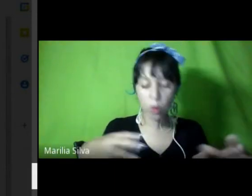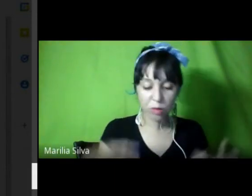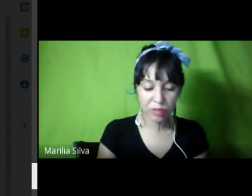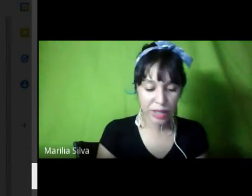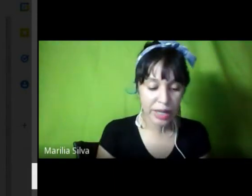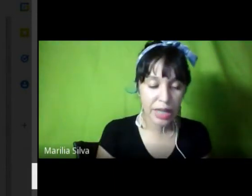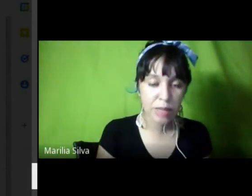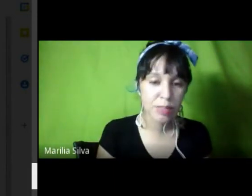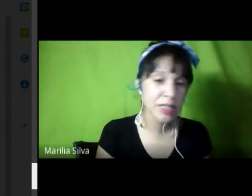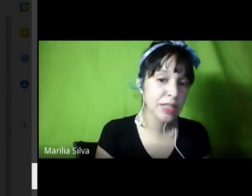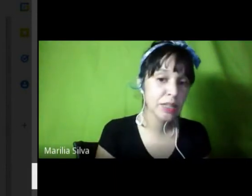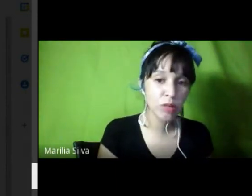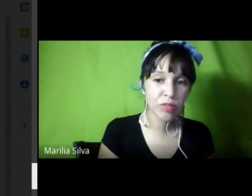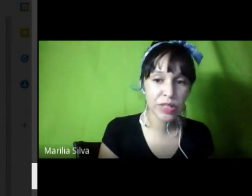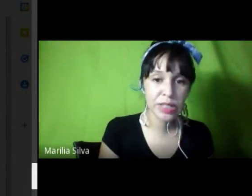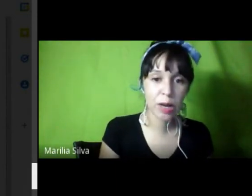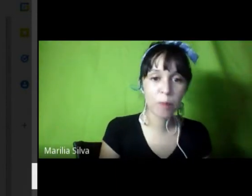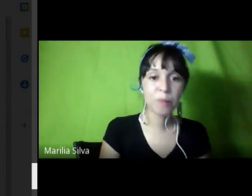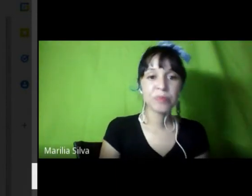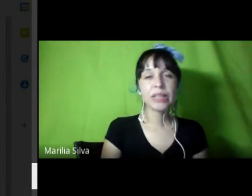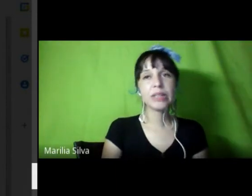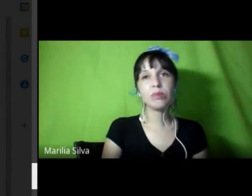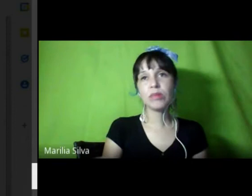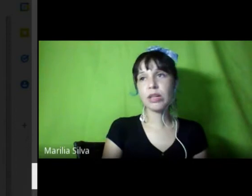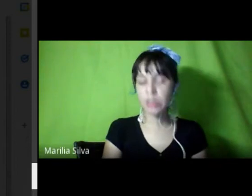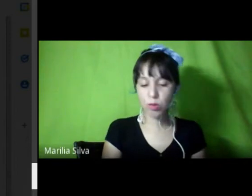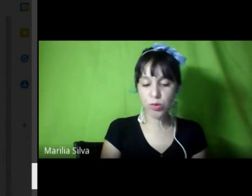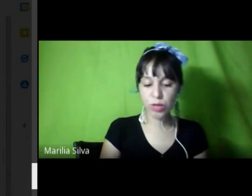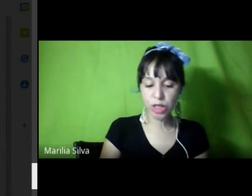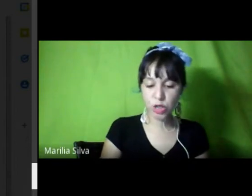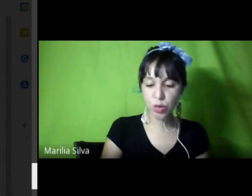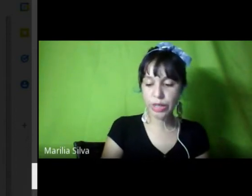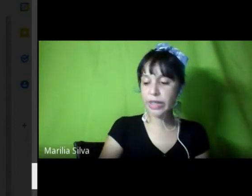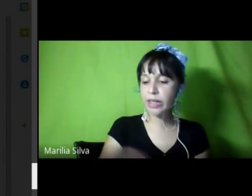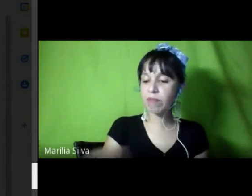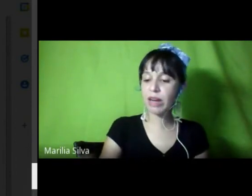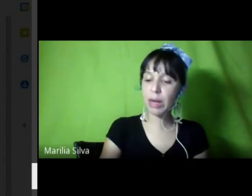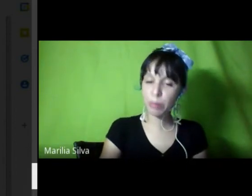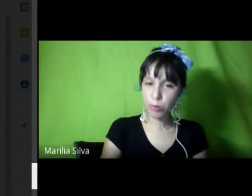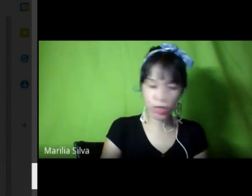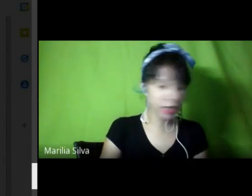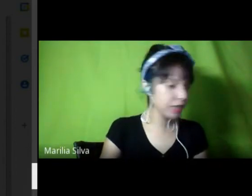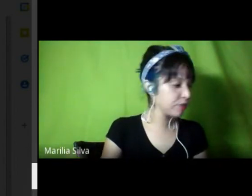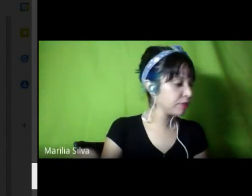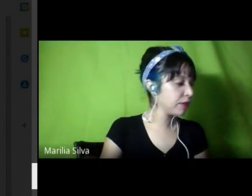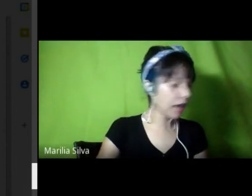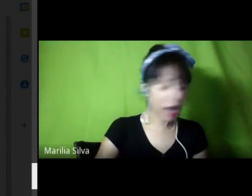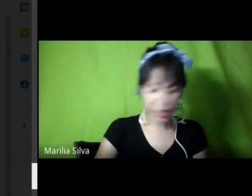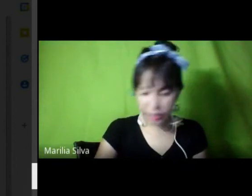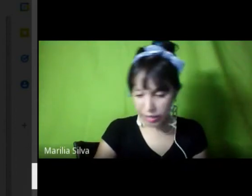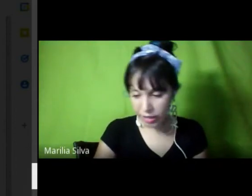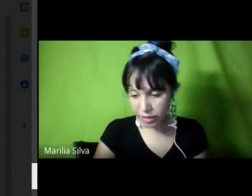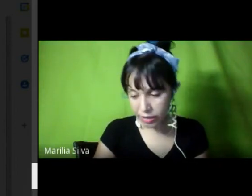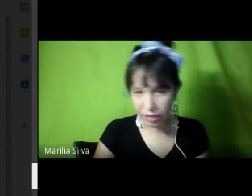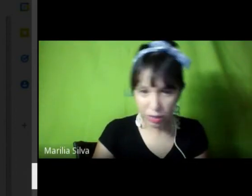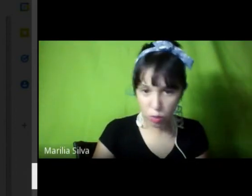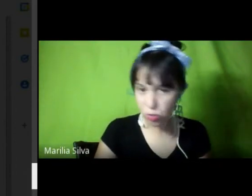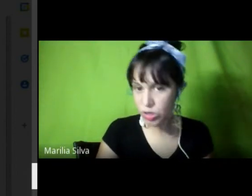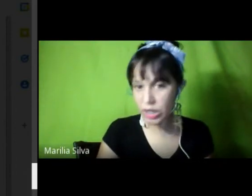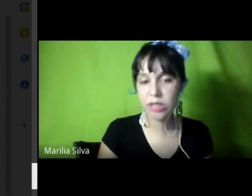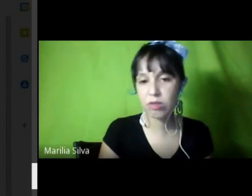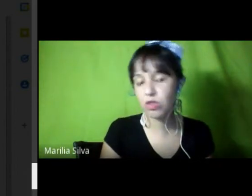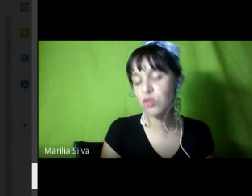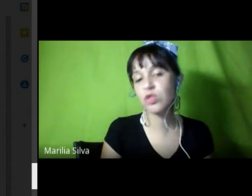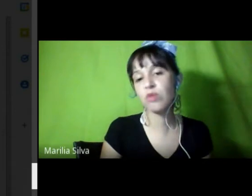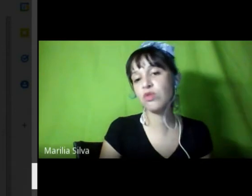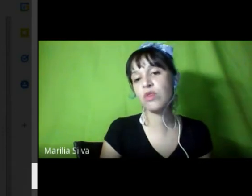Então, como eu falei, né, a Libras ela não é universal. Então, às vezes tem um surdo aqui de Goiânia que vai lá para o Rio de Janeiro. Aí vai ter alguns